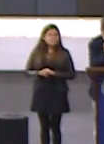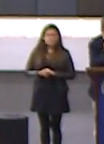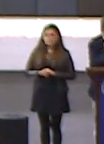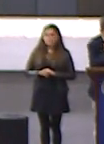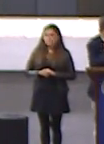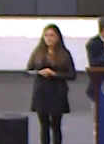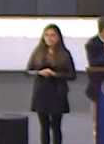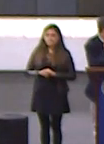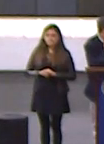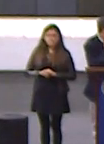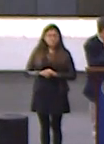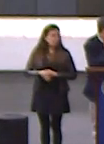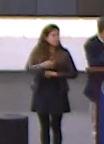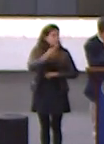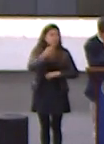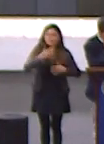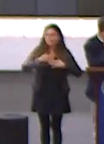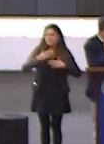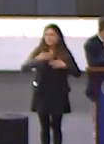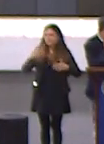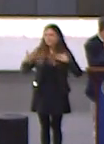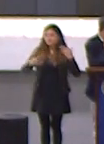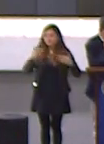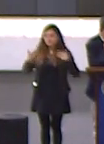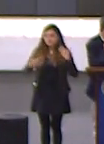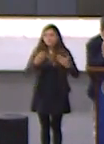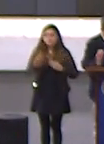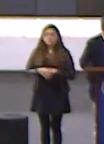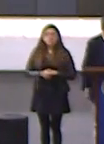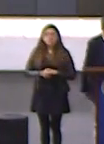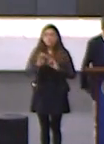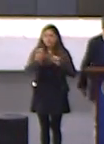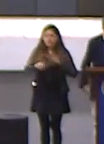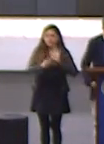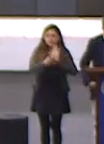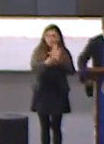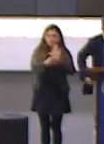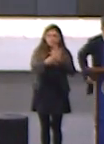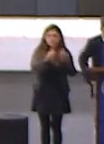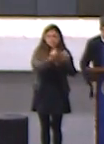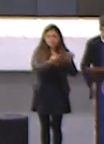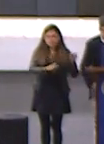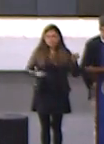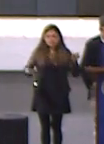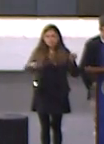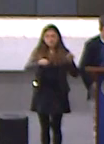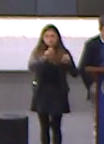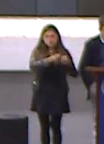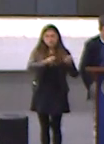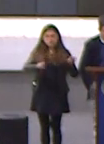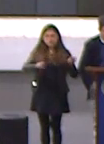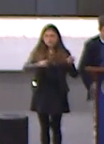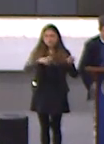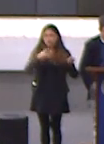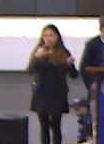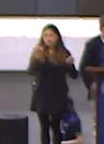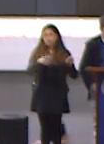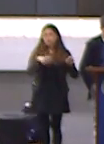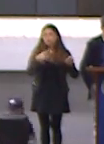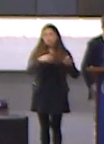pues es para mí un gran placer presentar a estos a estos grandes